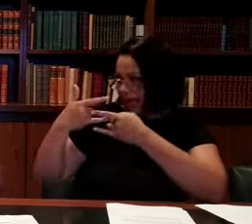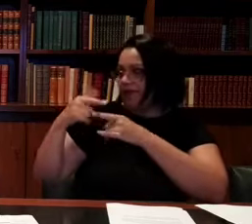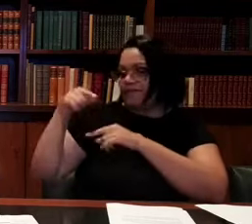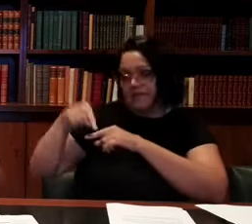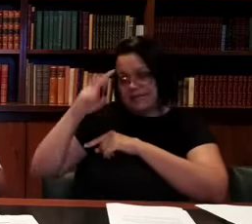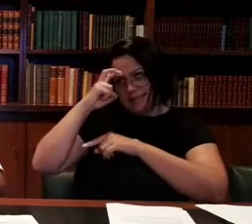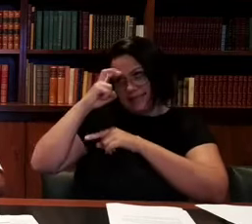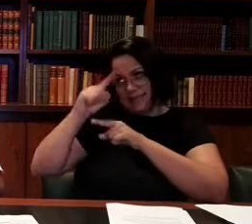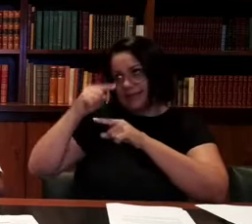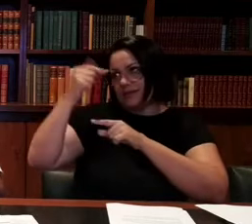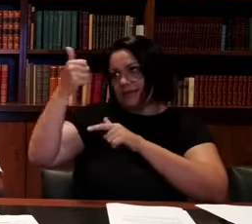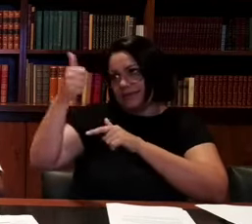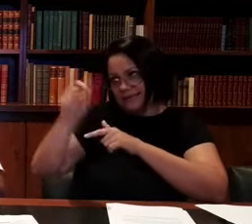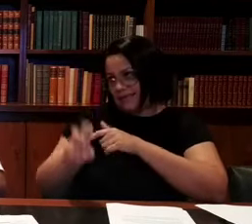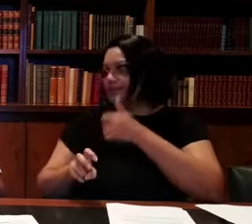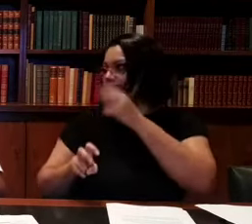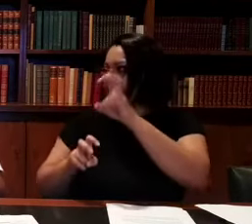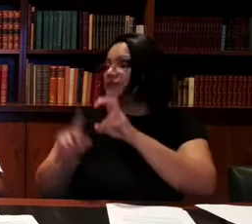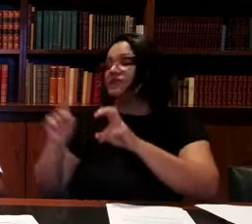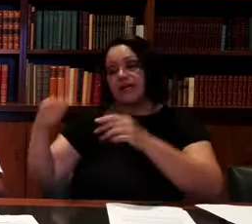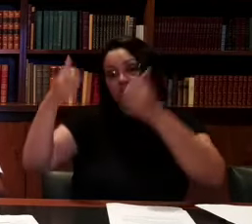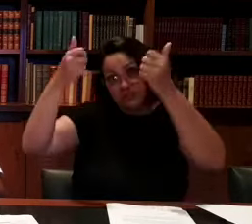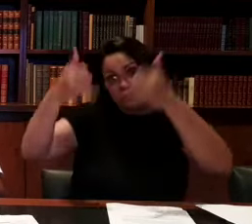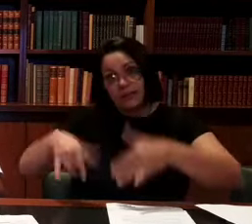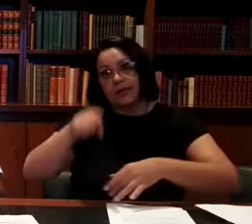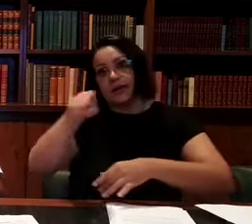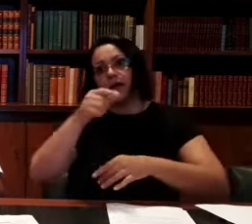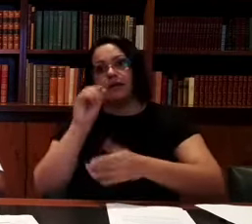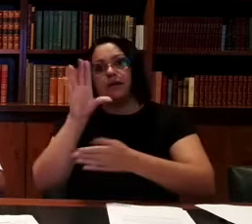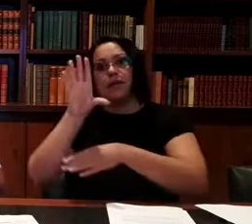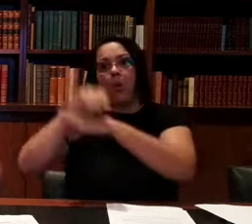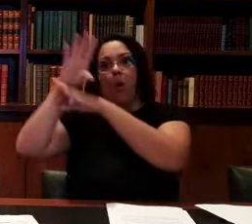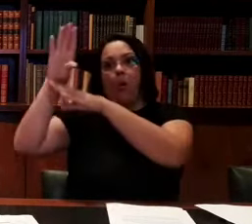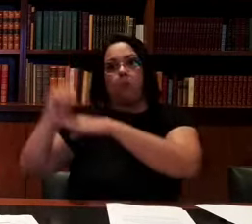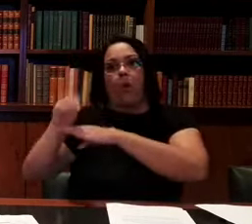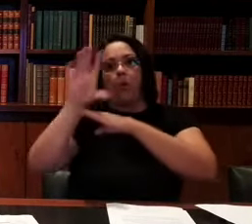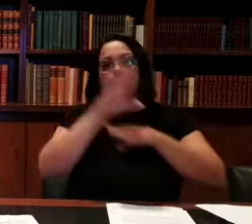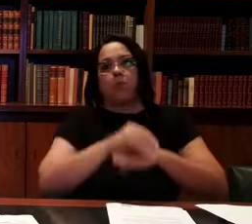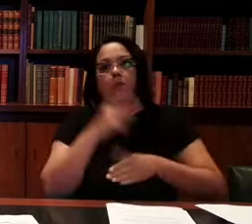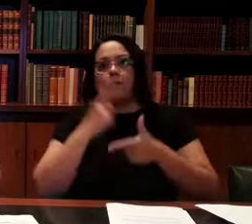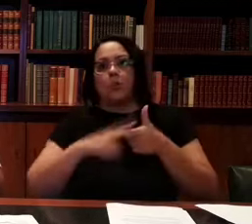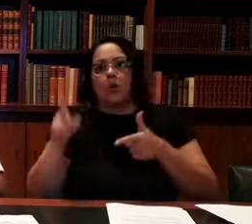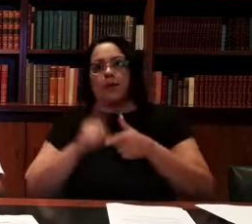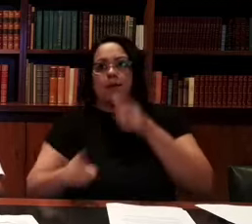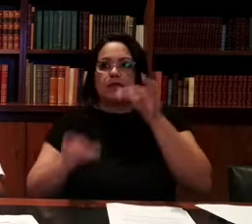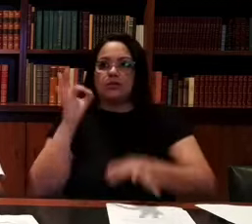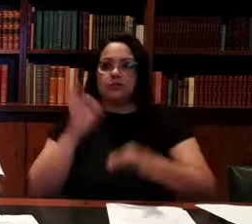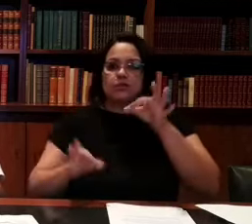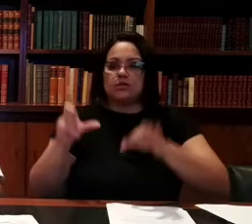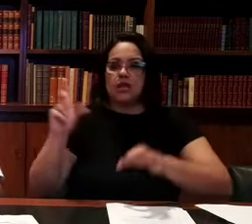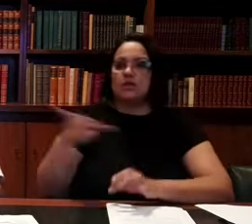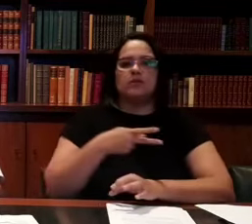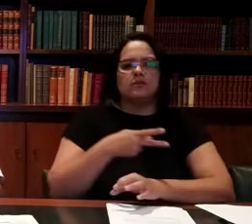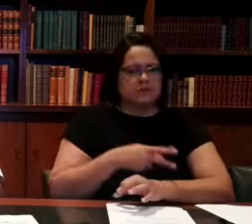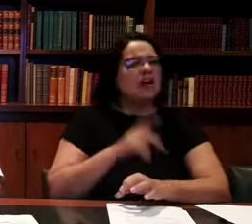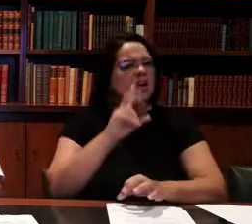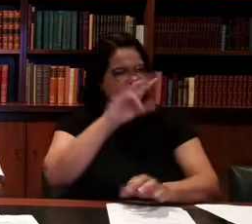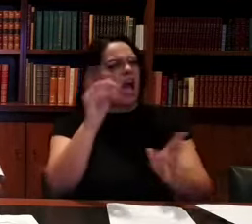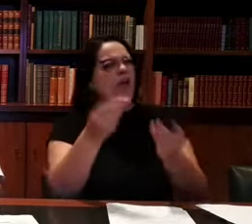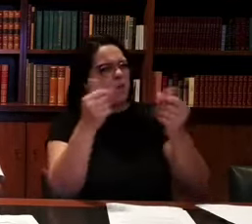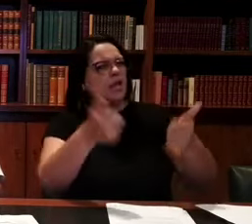aqui não falasse aqui tá não haverá 15 dias a gente vai dar uma explicação questão de radar eletrônico aquele problema na justiça que você teve mas vai melhorar muito